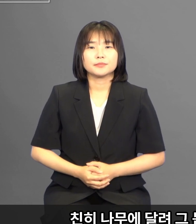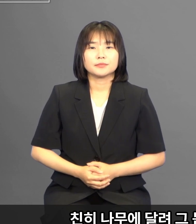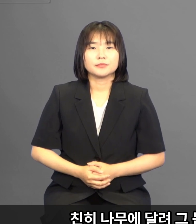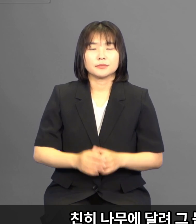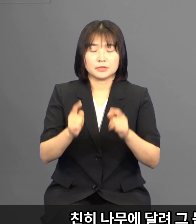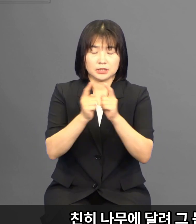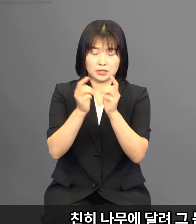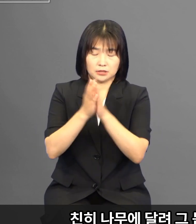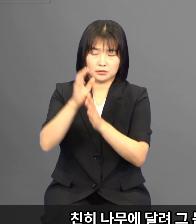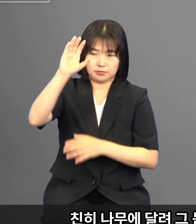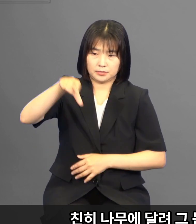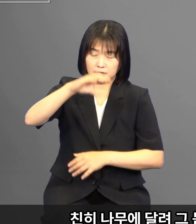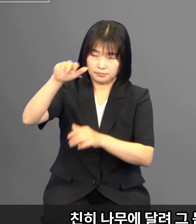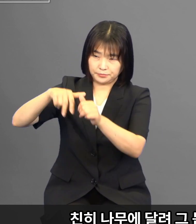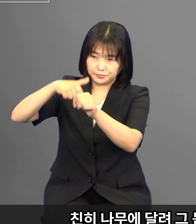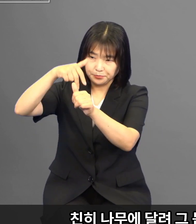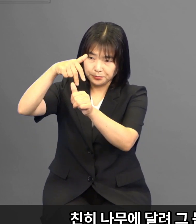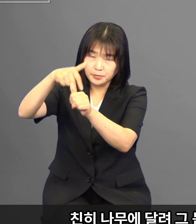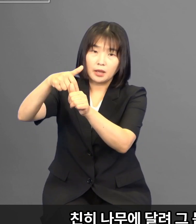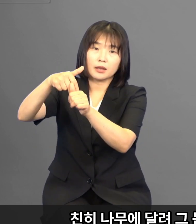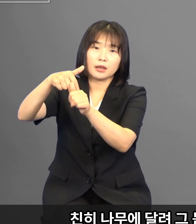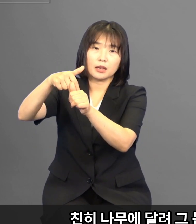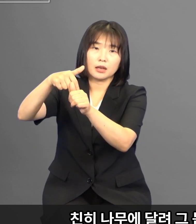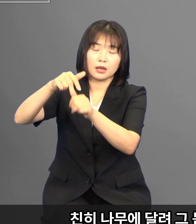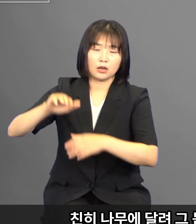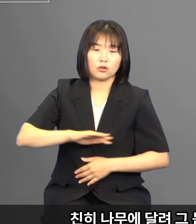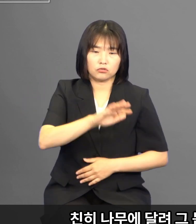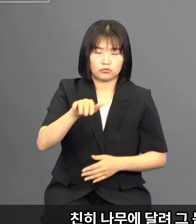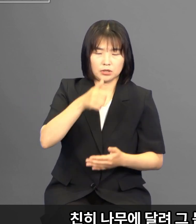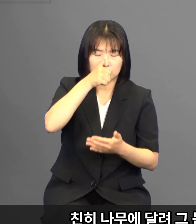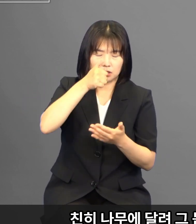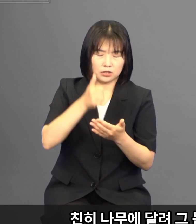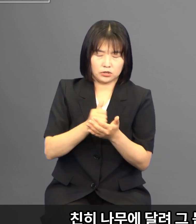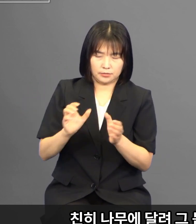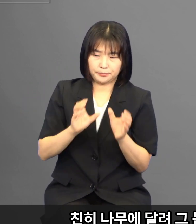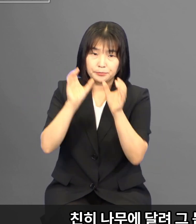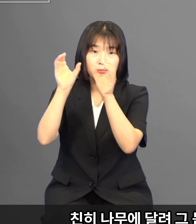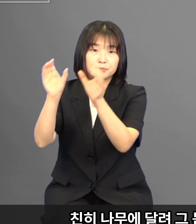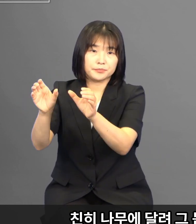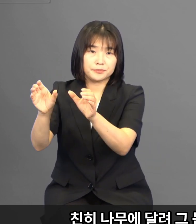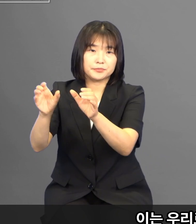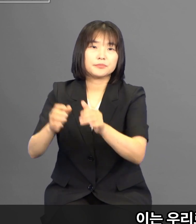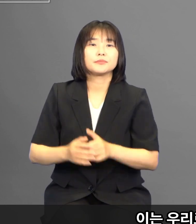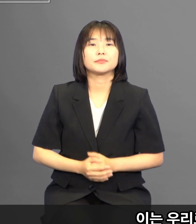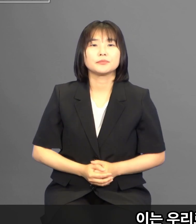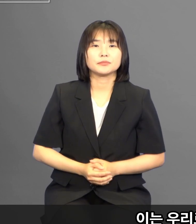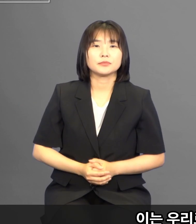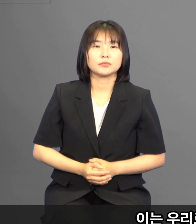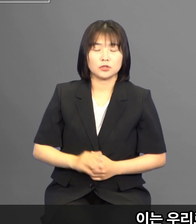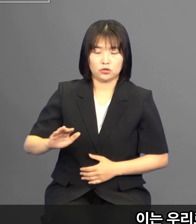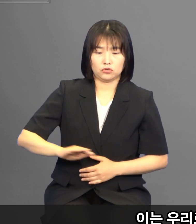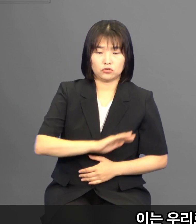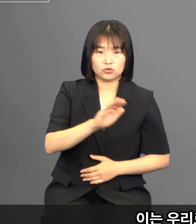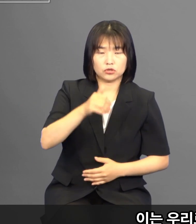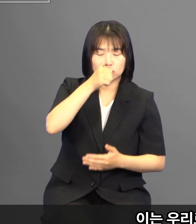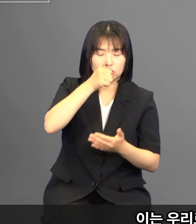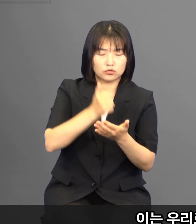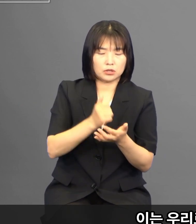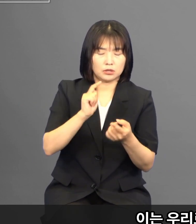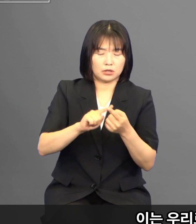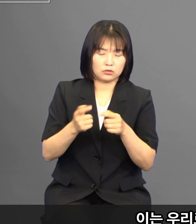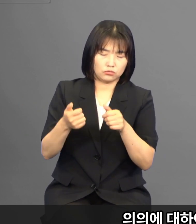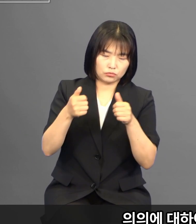친히 나무에 달려 그 몸으로 우리 죄를 담당하셨으니 이는 우리로 죄에 대하여